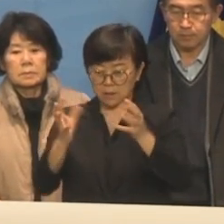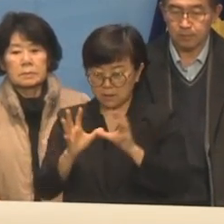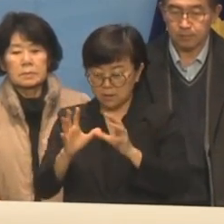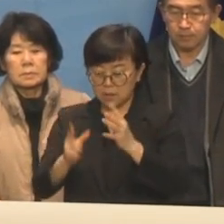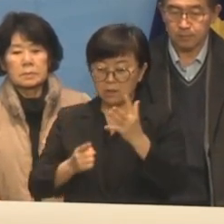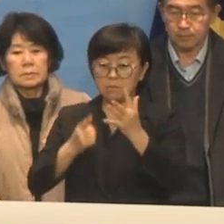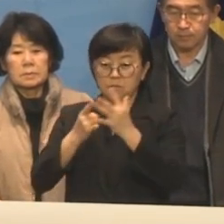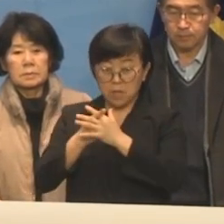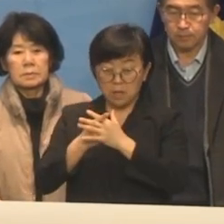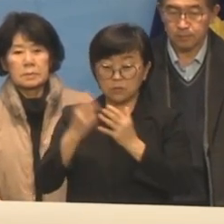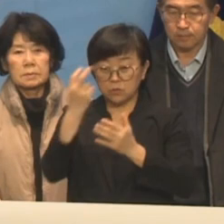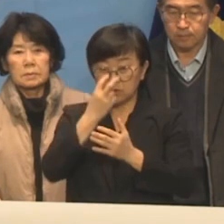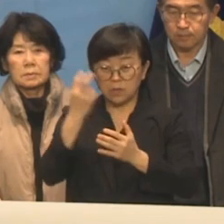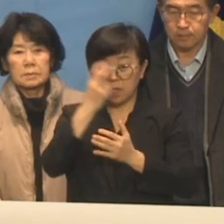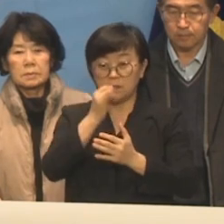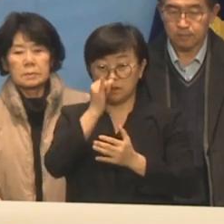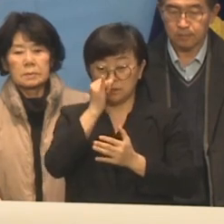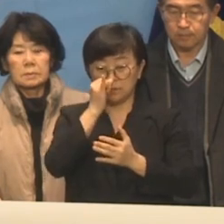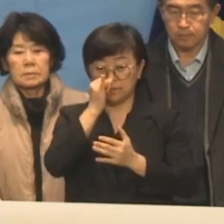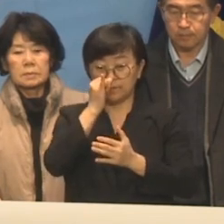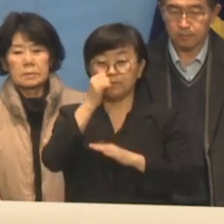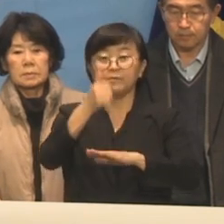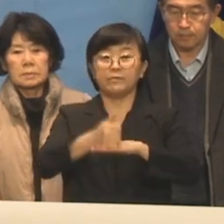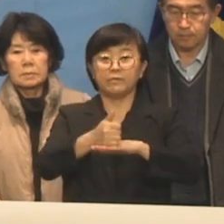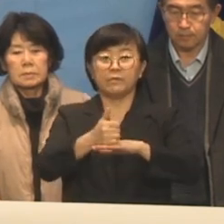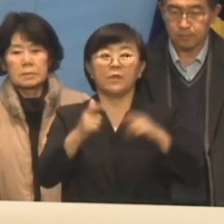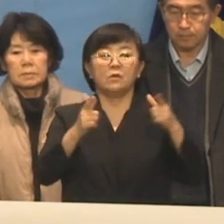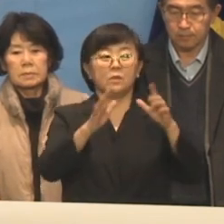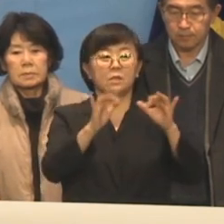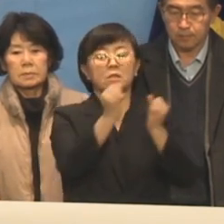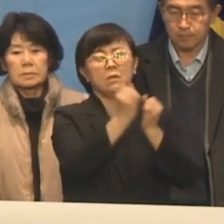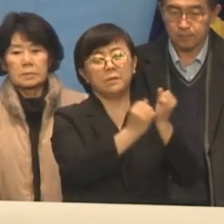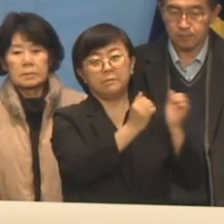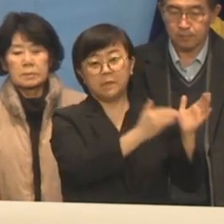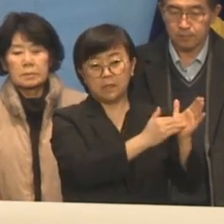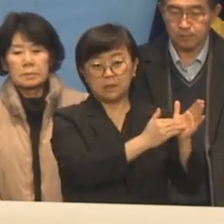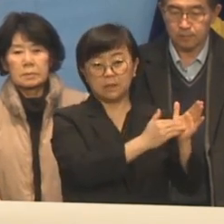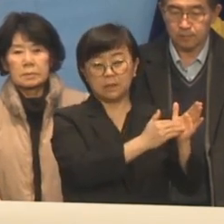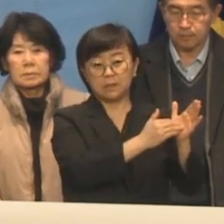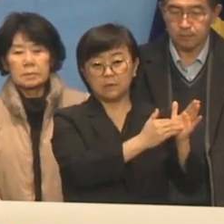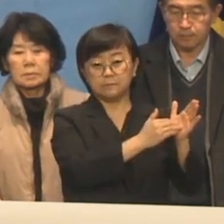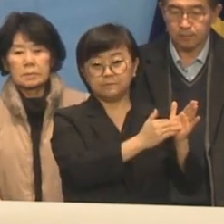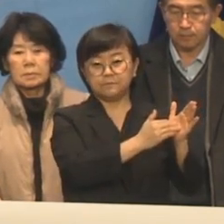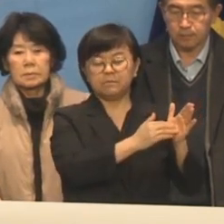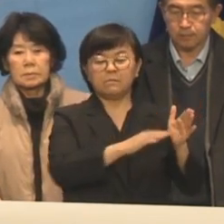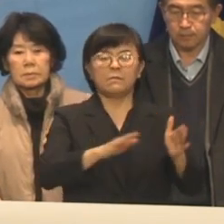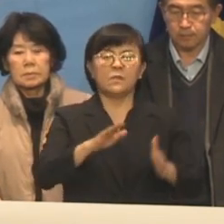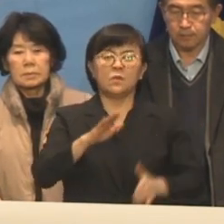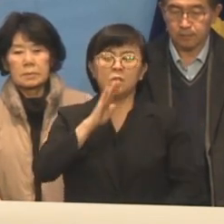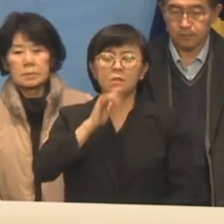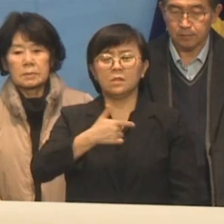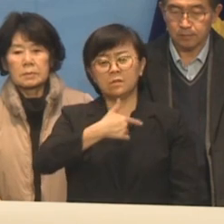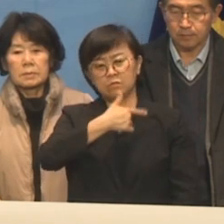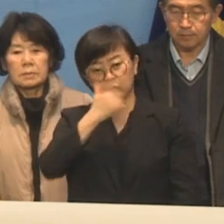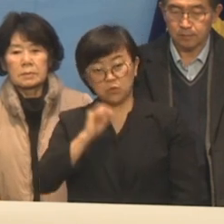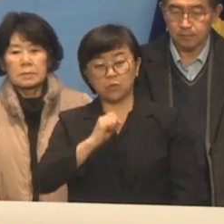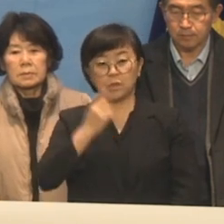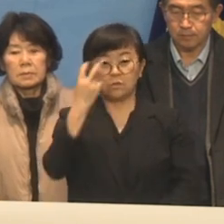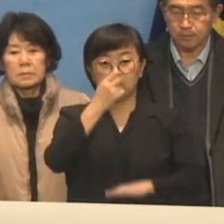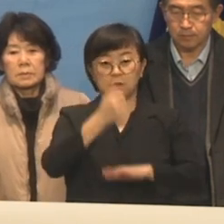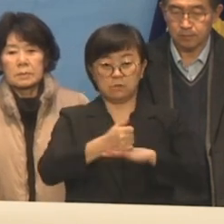누설 조사를 거친 결과를 주민들한테 설명했지만 상당히 부실한 조사